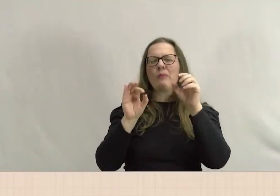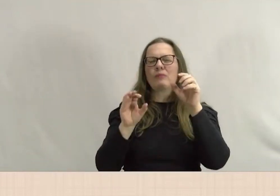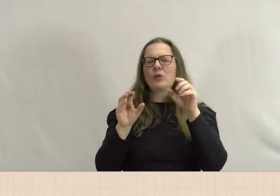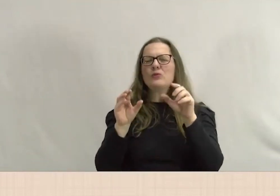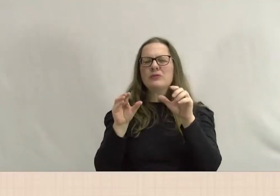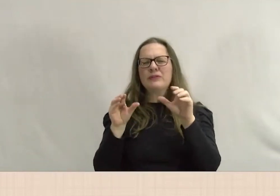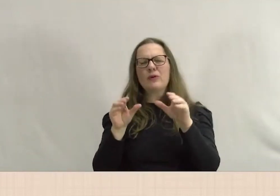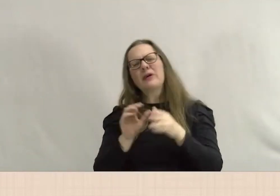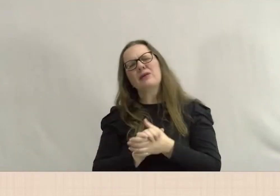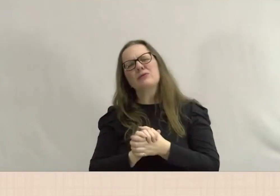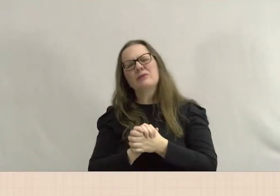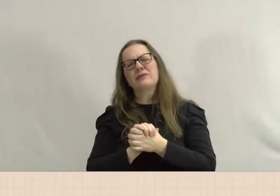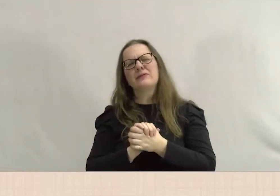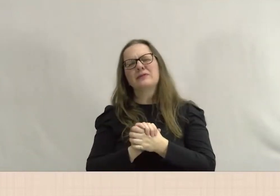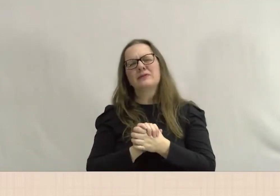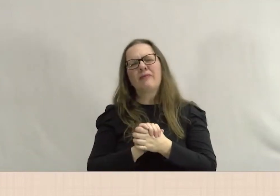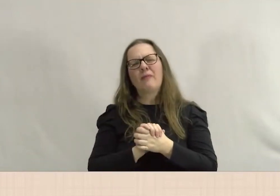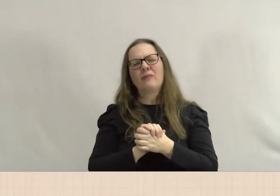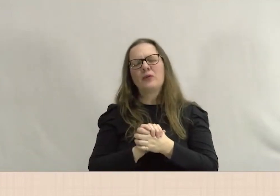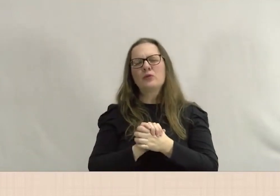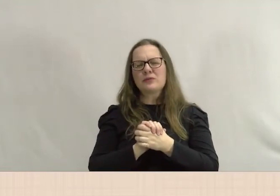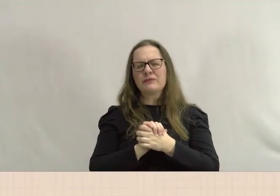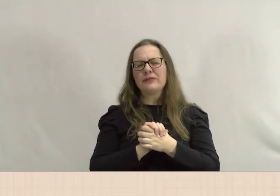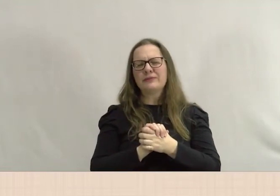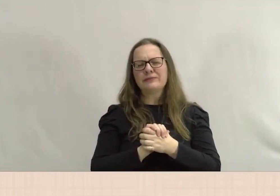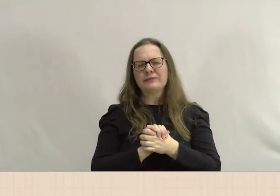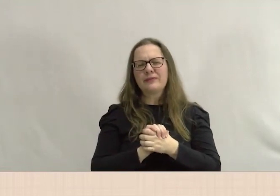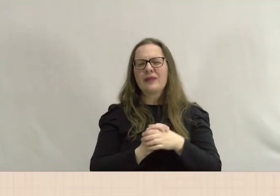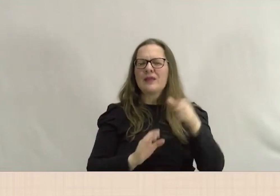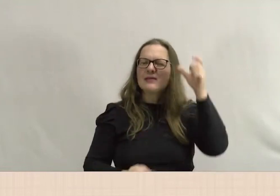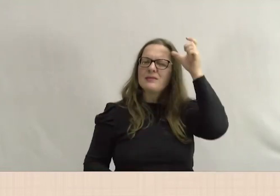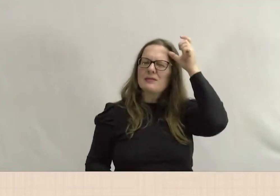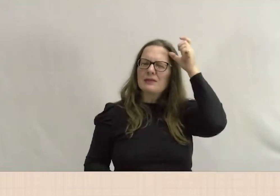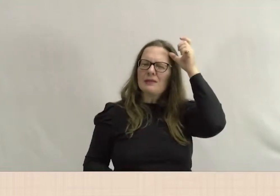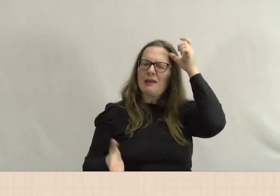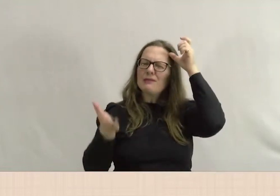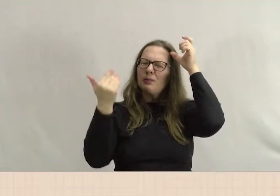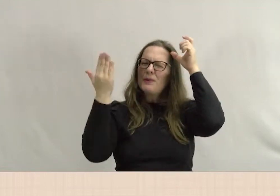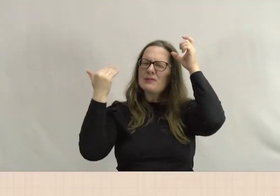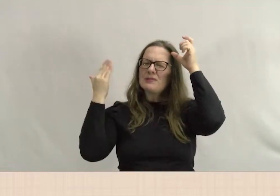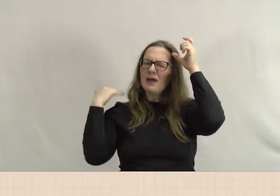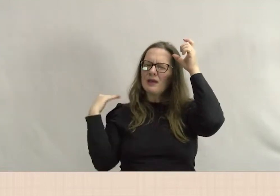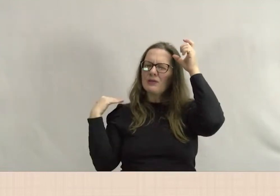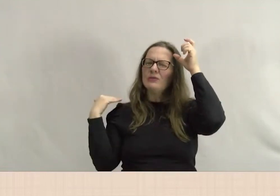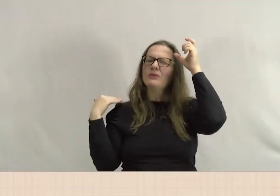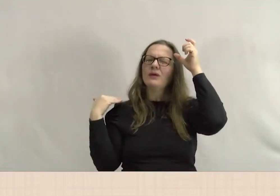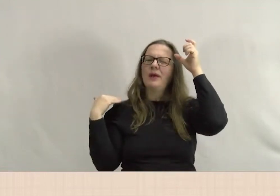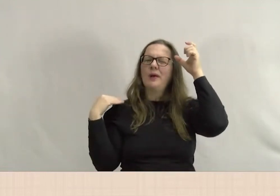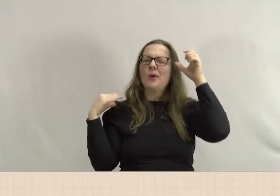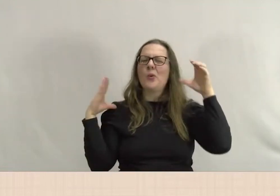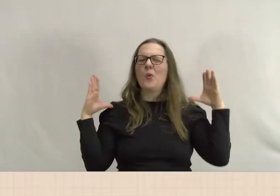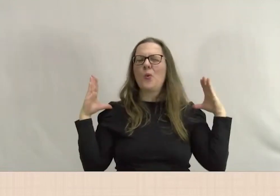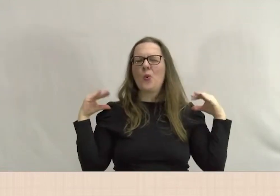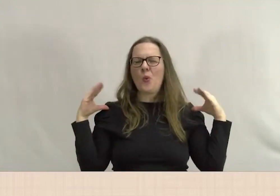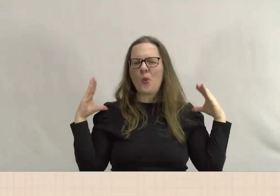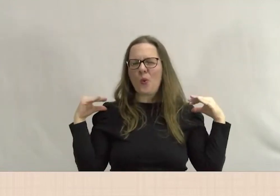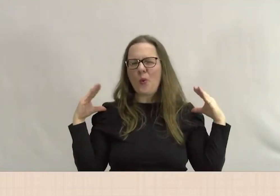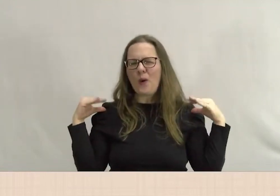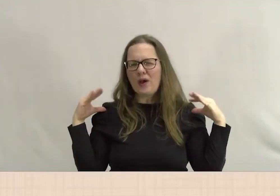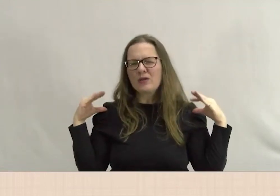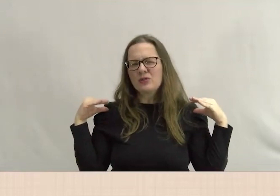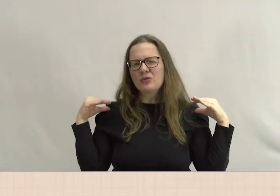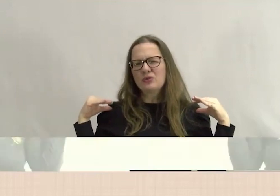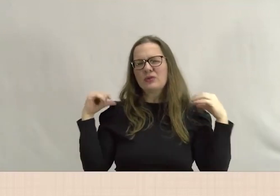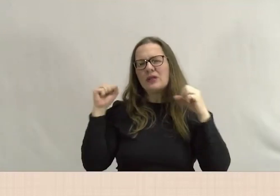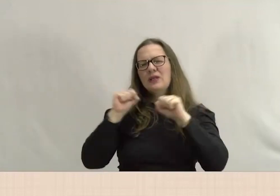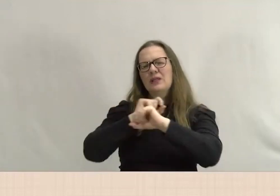verdade. Por isso, irmãos, vamos aproveitar, enquanto nós somos conectados com Deus, vamos aproveitar para nos firmar